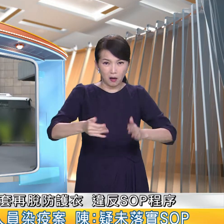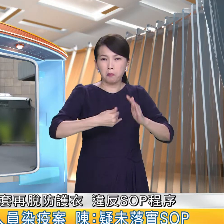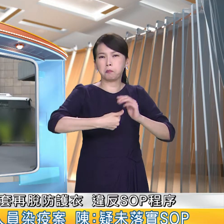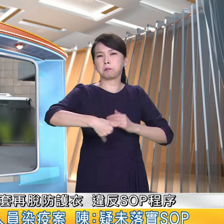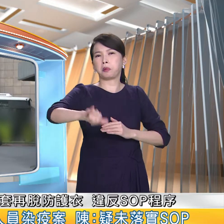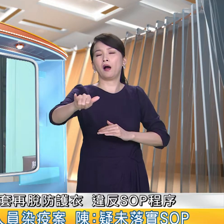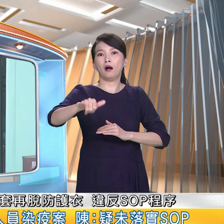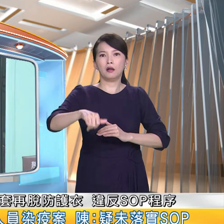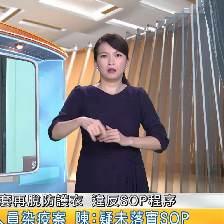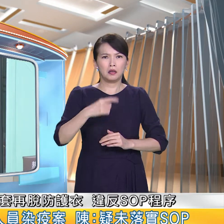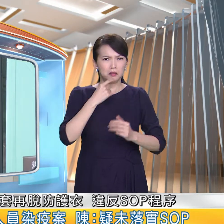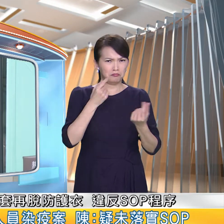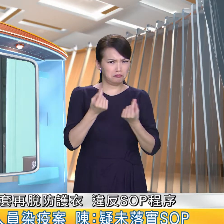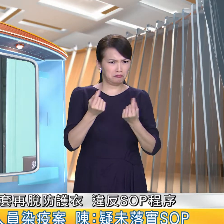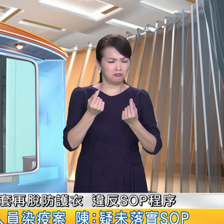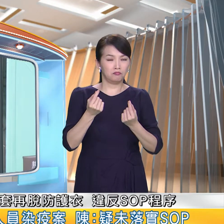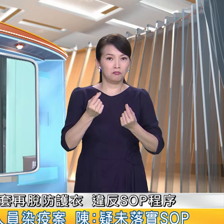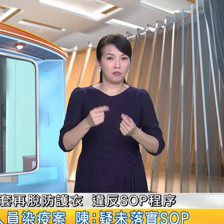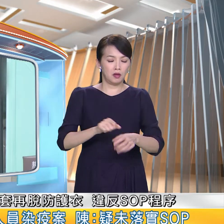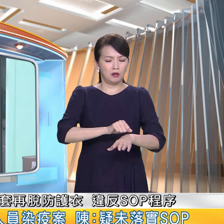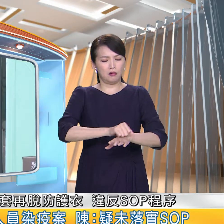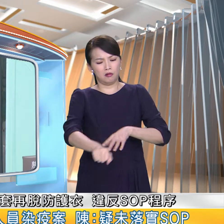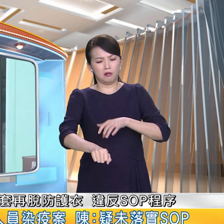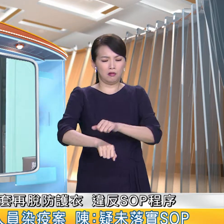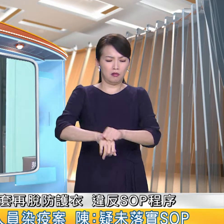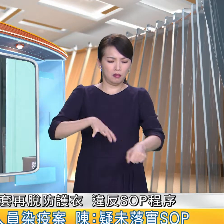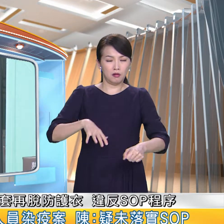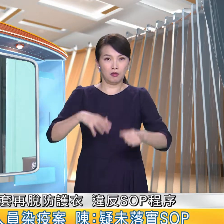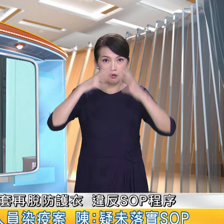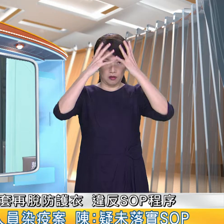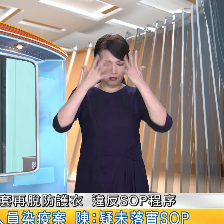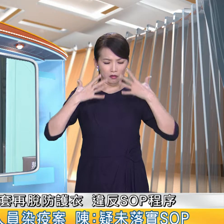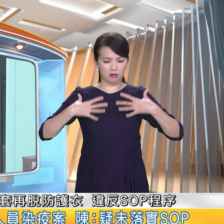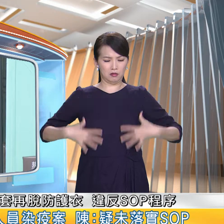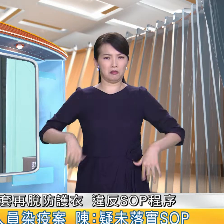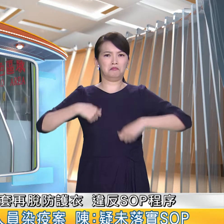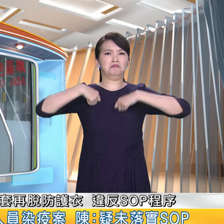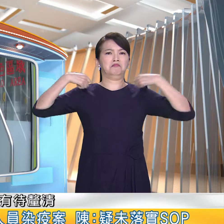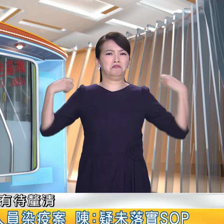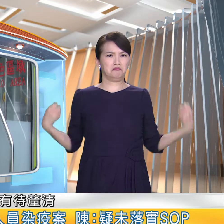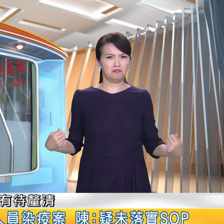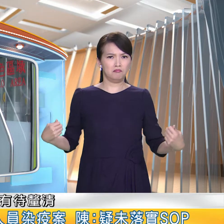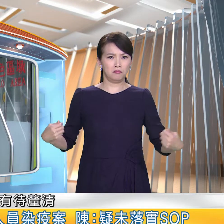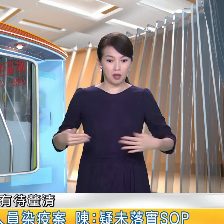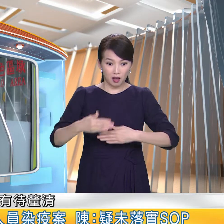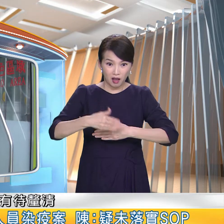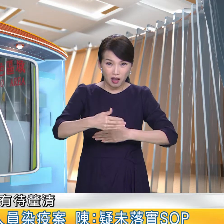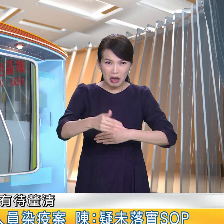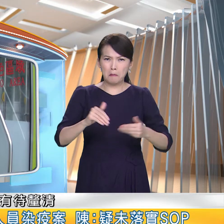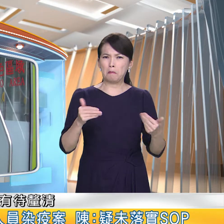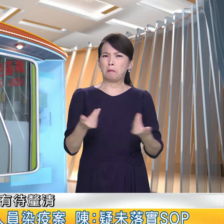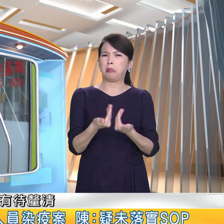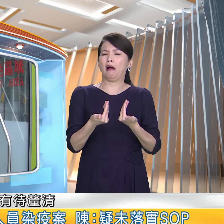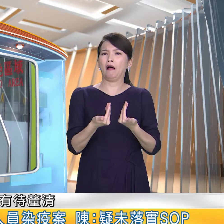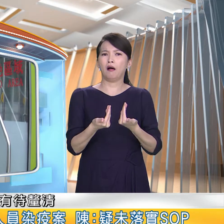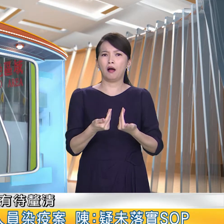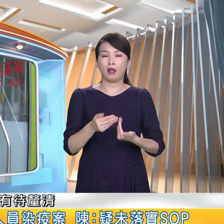衣，违反了 SOP 程序，但是详细的情形仍有待理